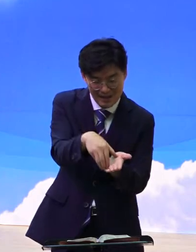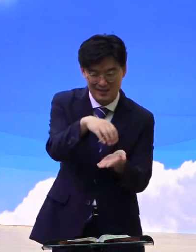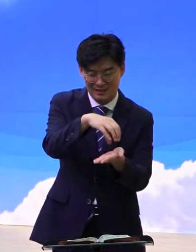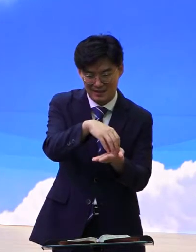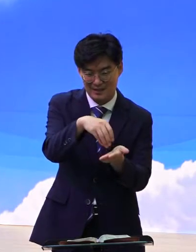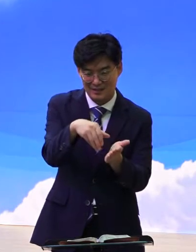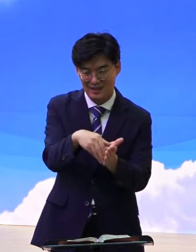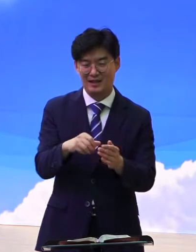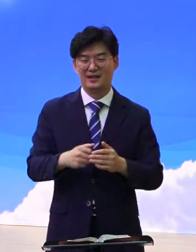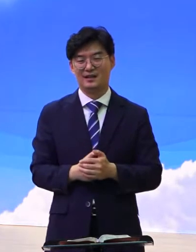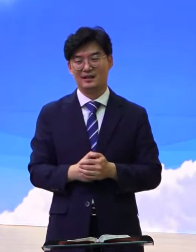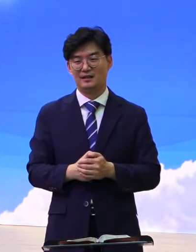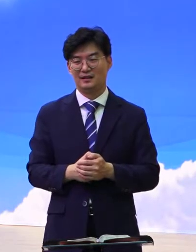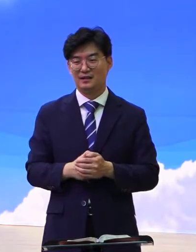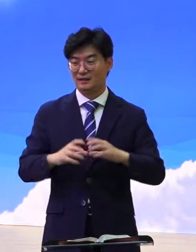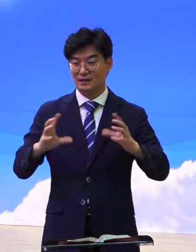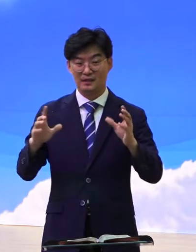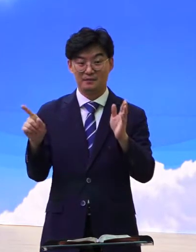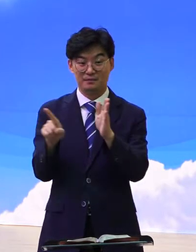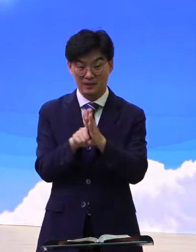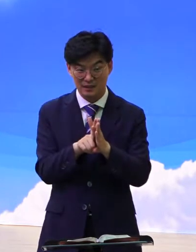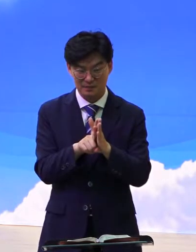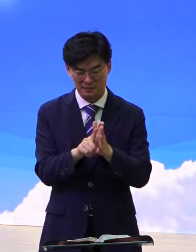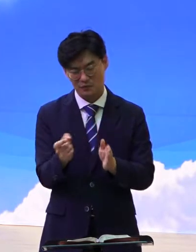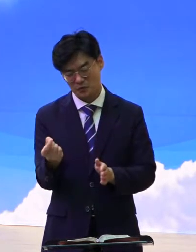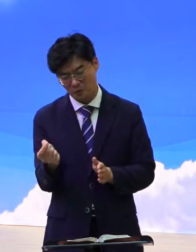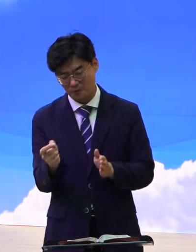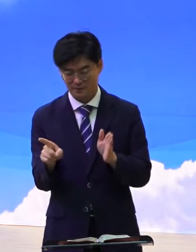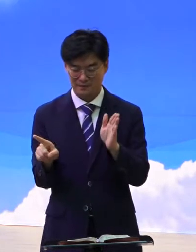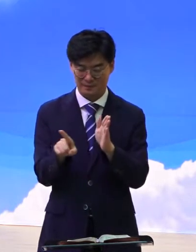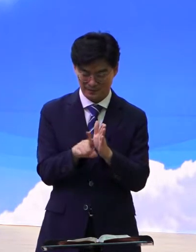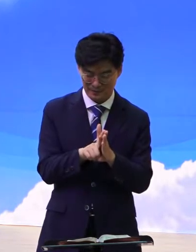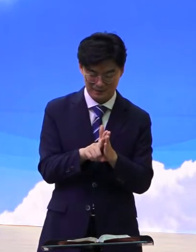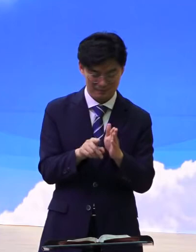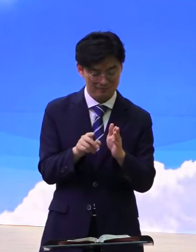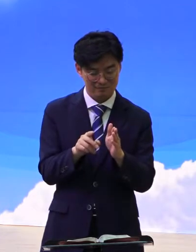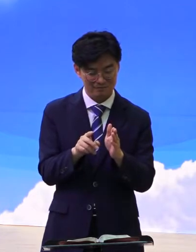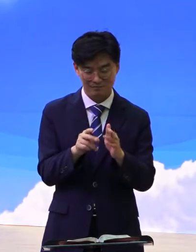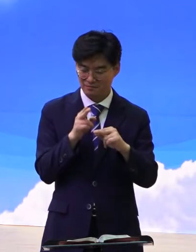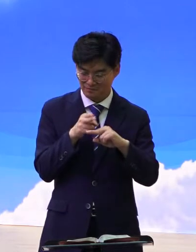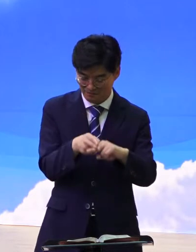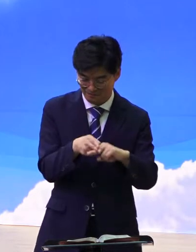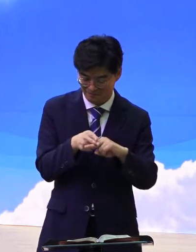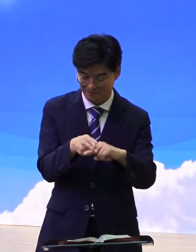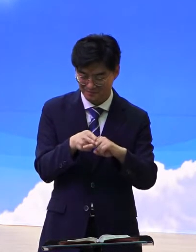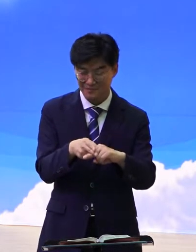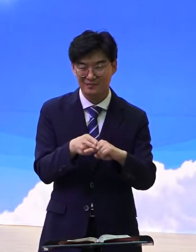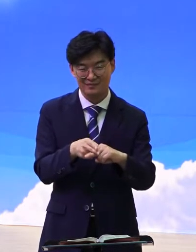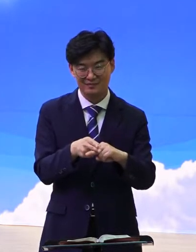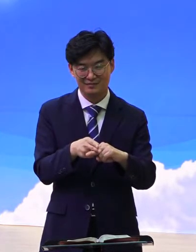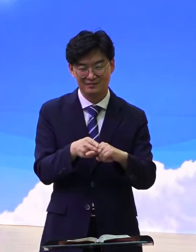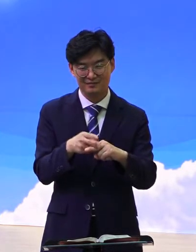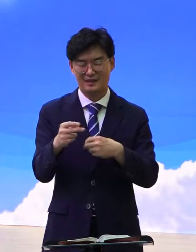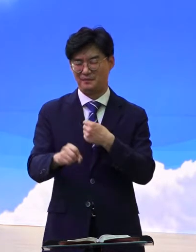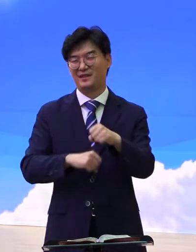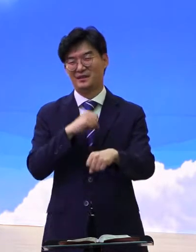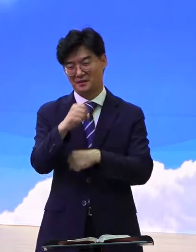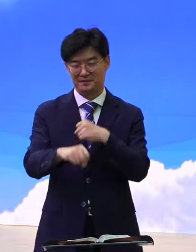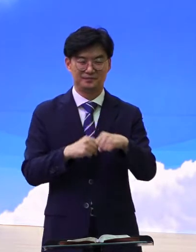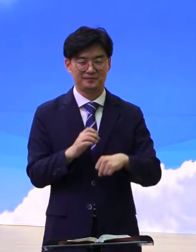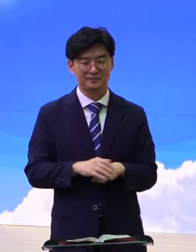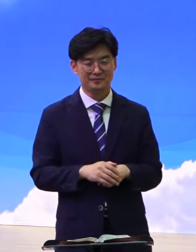세상에서 믿음을 고집하며 사는 것도 적당히 타협하면서 신앙의 끈을 놓치지 않을